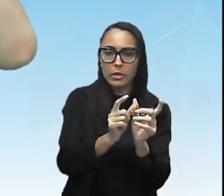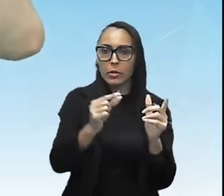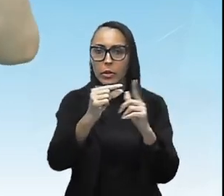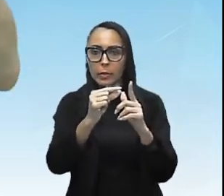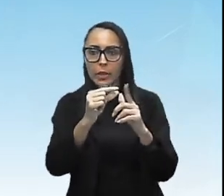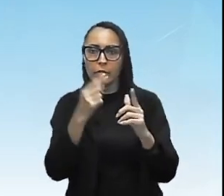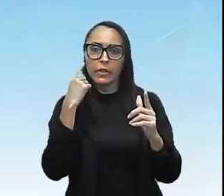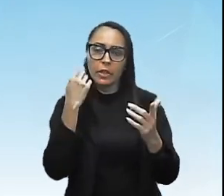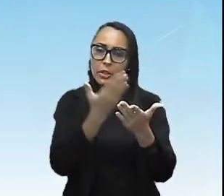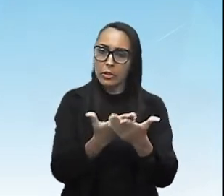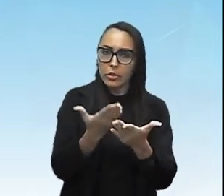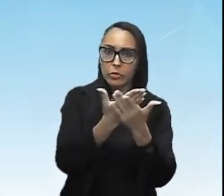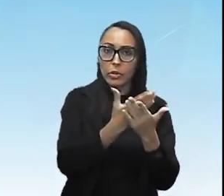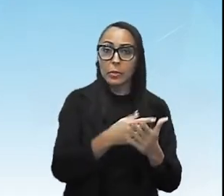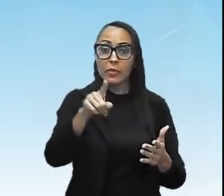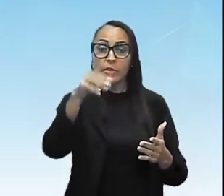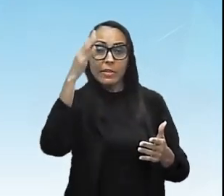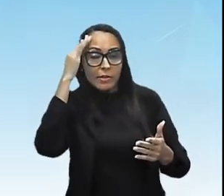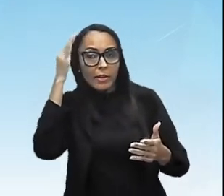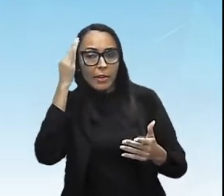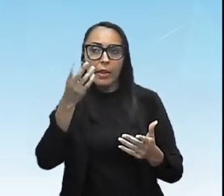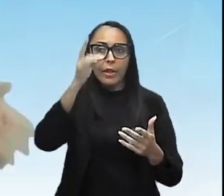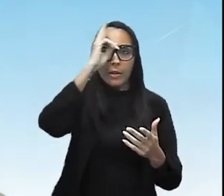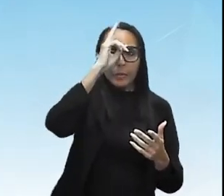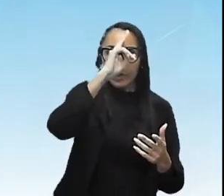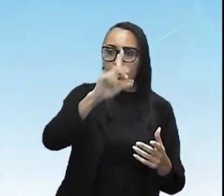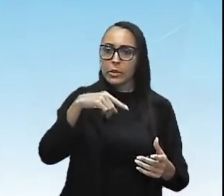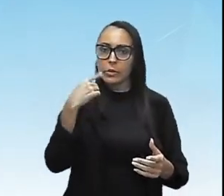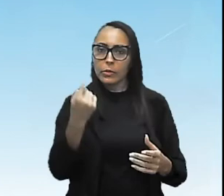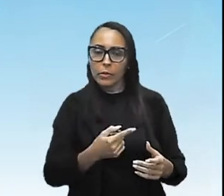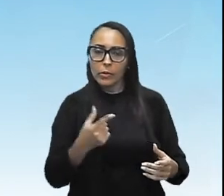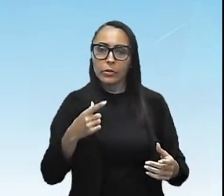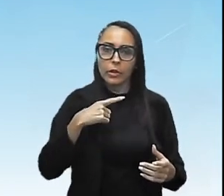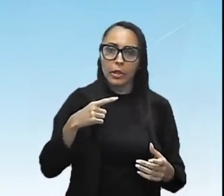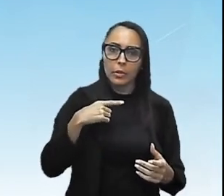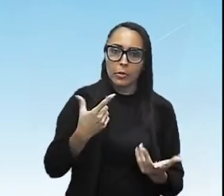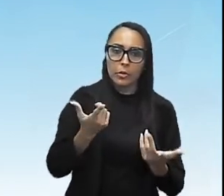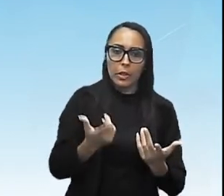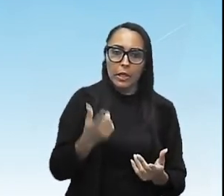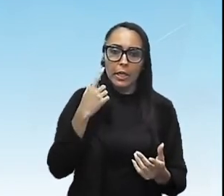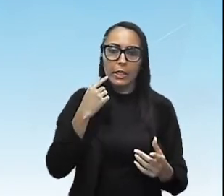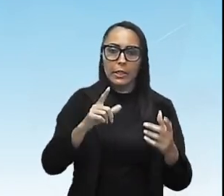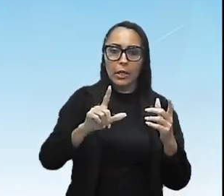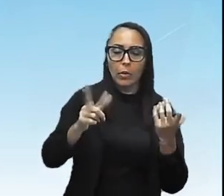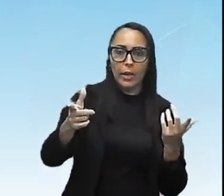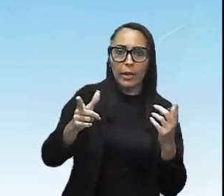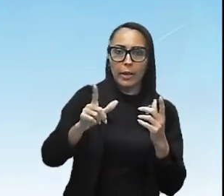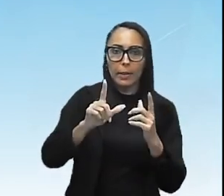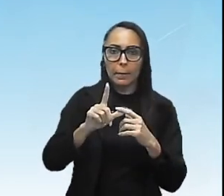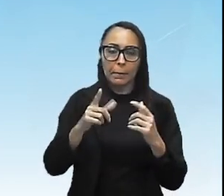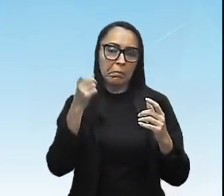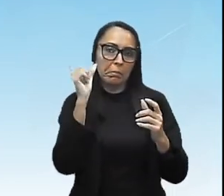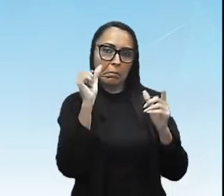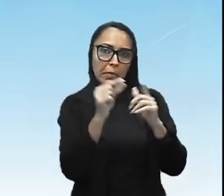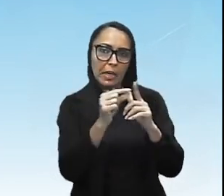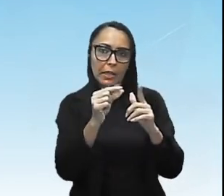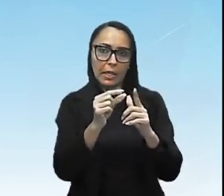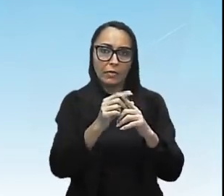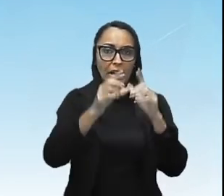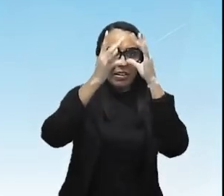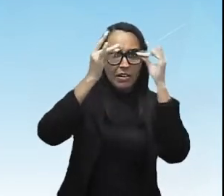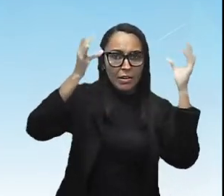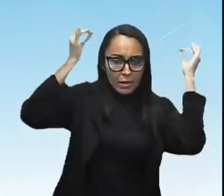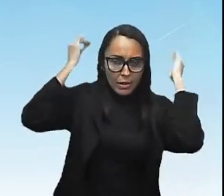você entender. Lembrar que nós teremos os radicais gregos e latinos, como nós falamos no nosso último